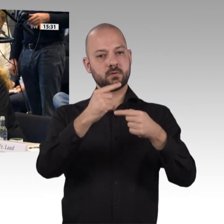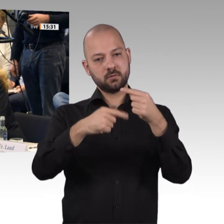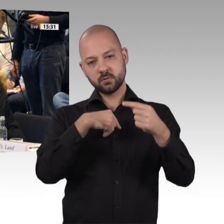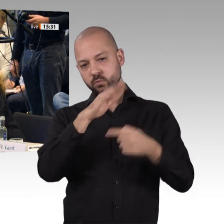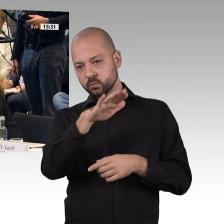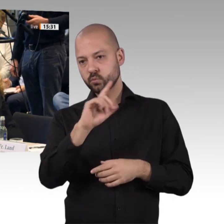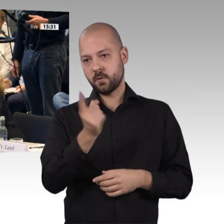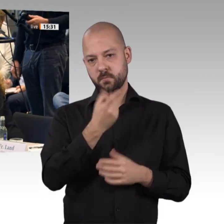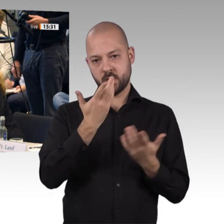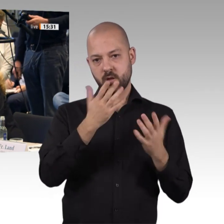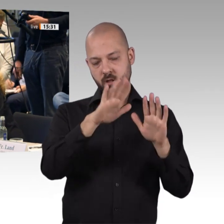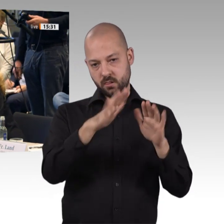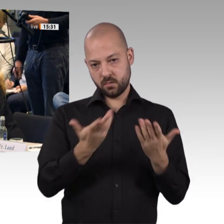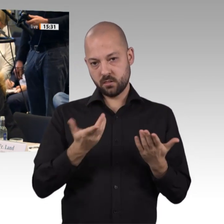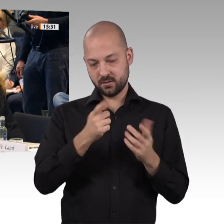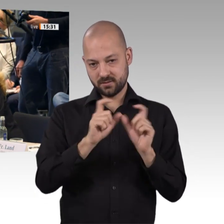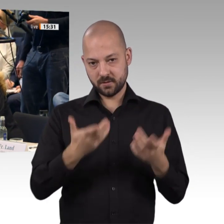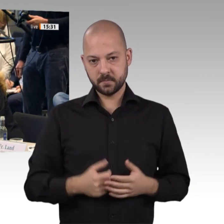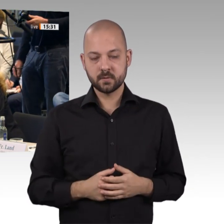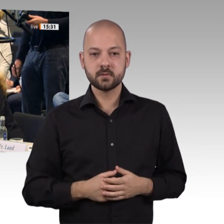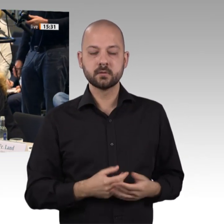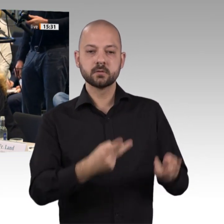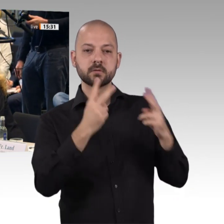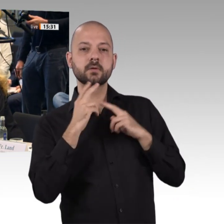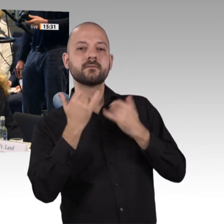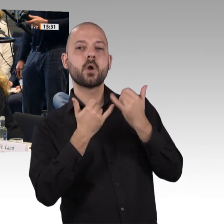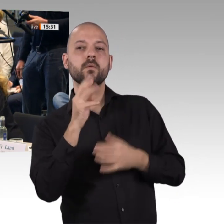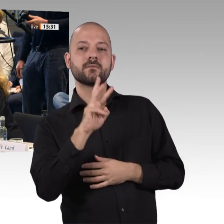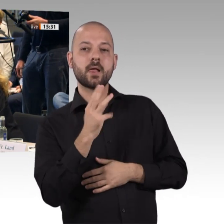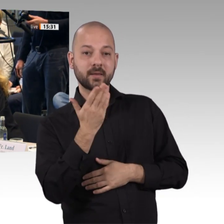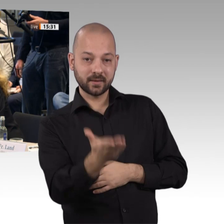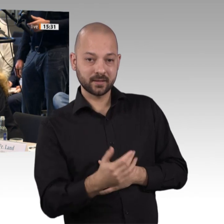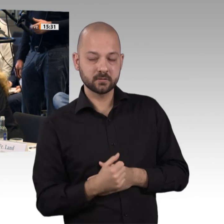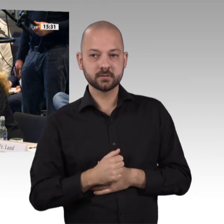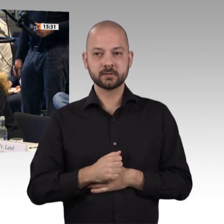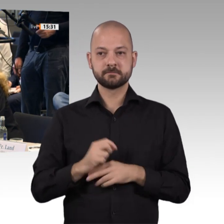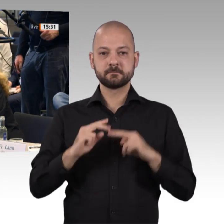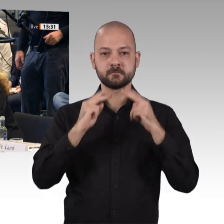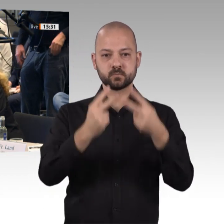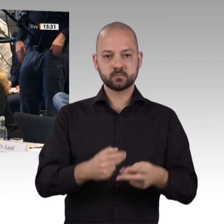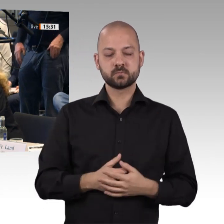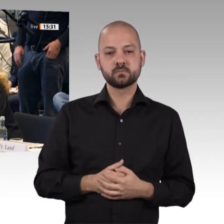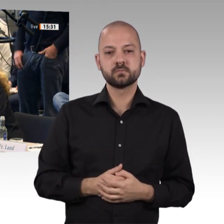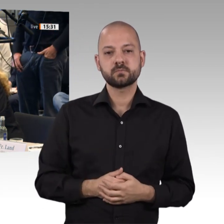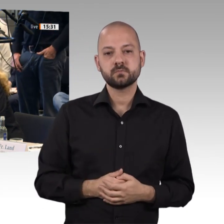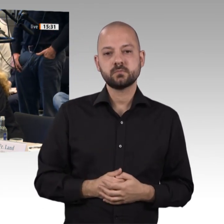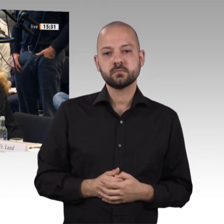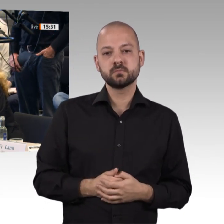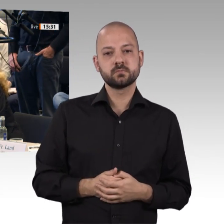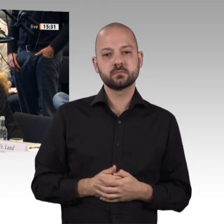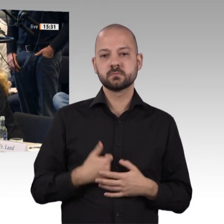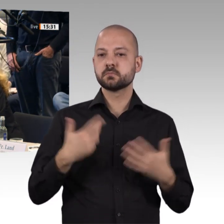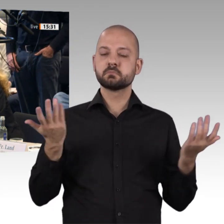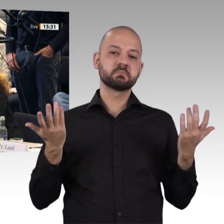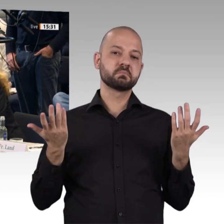Leider sind unsere Erfahrungen mit der Arbeitsassistenz ja noch nicht besonders groß, das muss man ehrlicherweise sagen. Die Menschen mit geistiger Behinderung, für die die Lebenshilfe vor allem